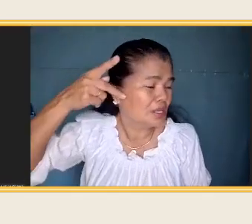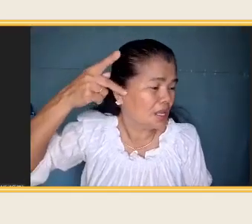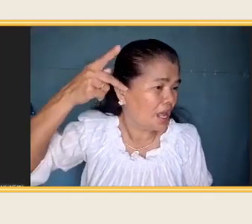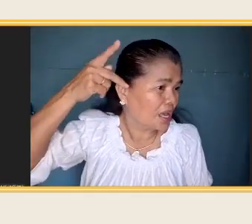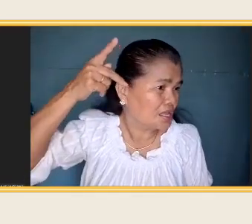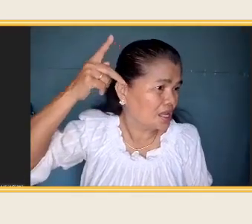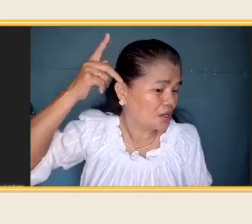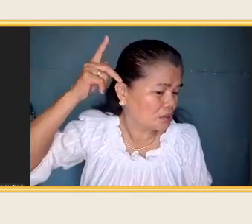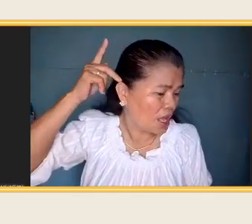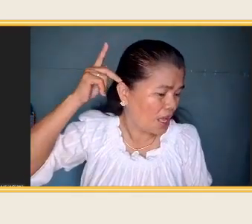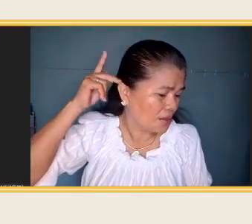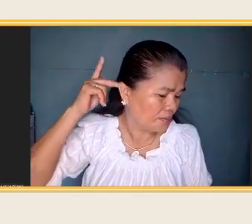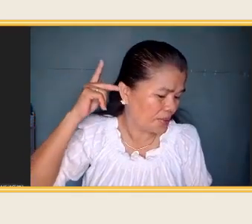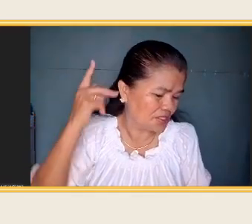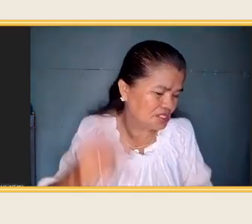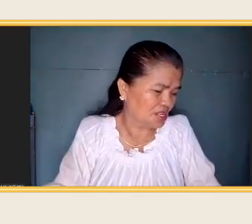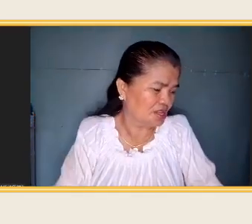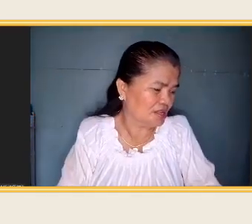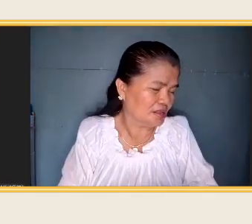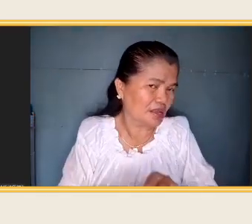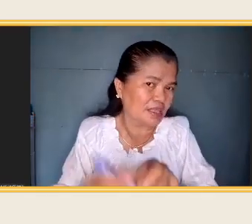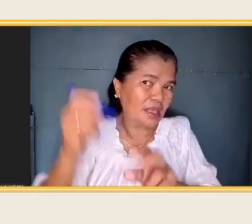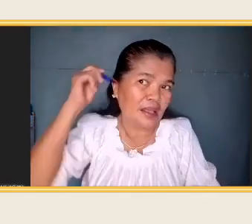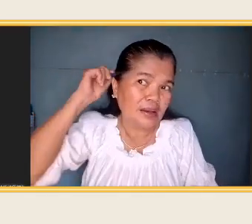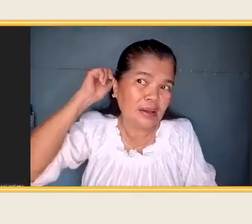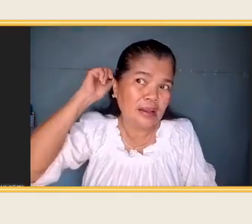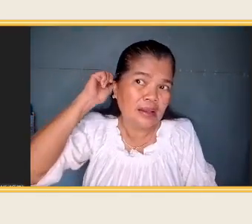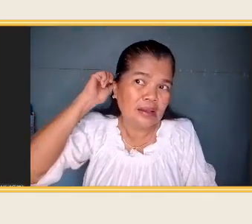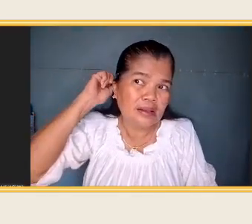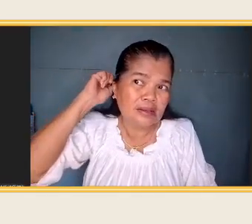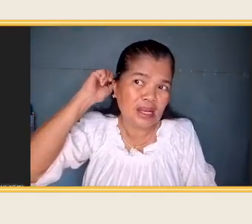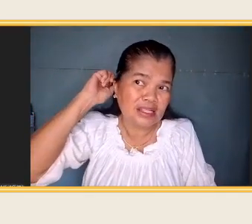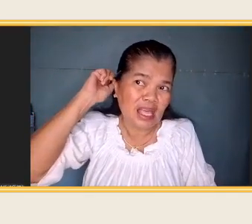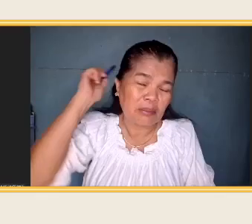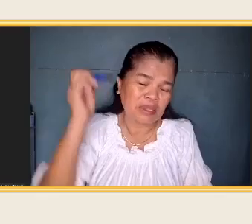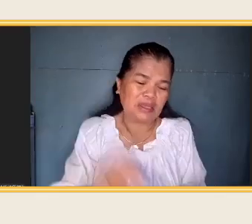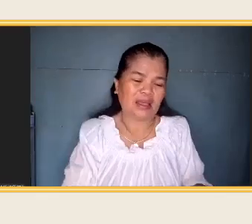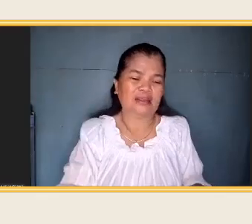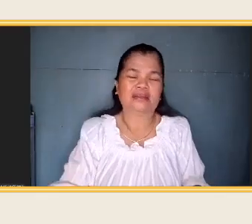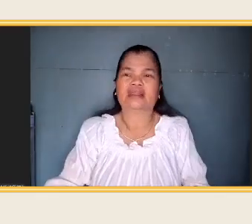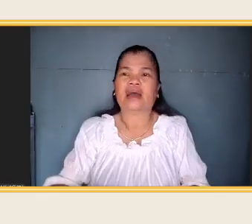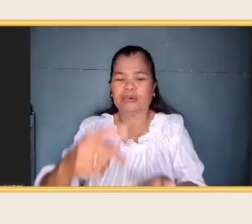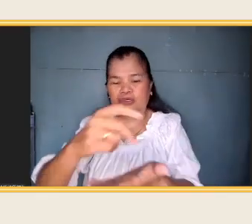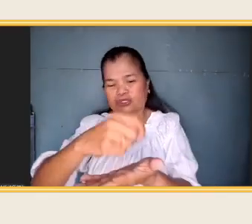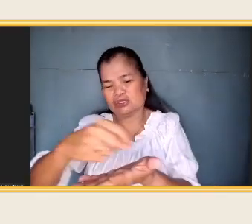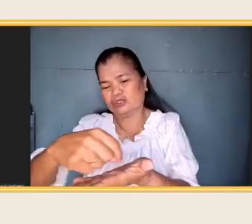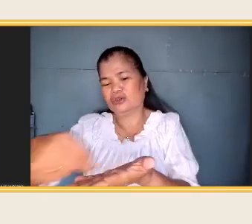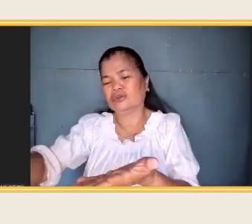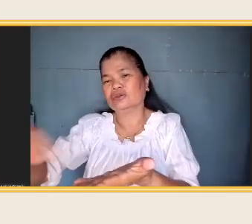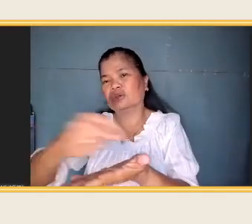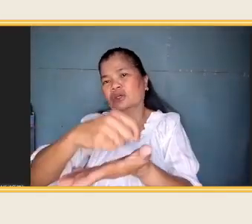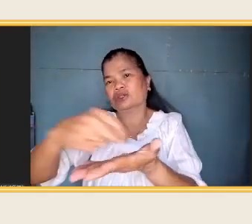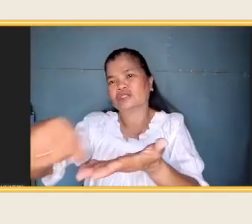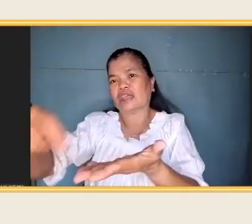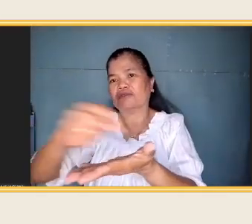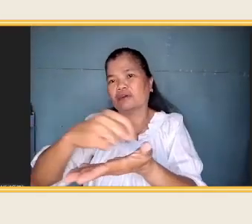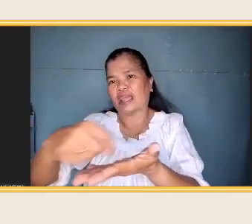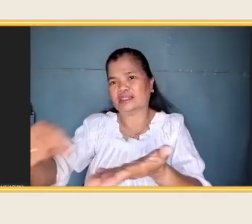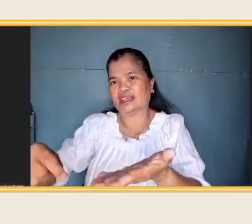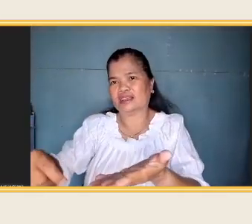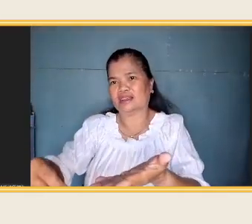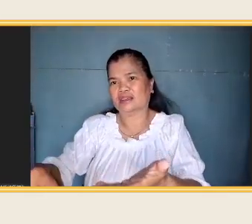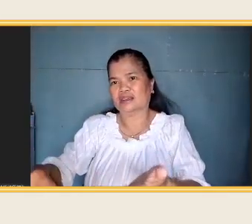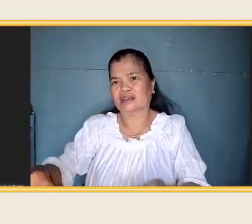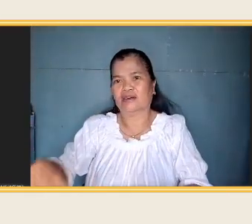carpenters, nilalagay dyan ang pencil, ganyan, sinasabit yan. Tapos, yung sign